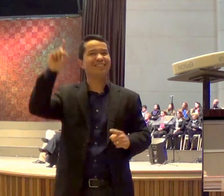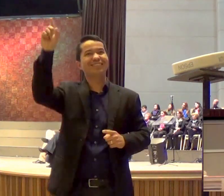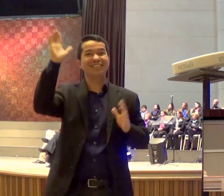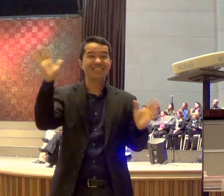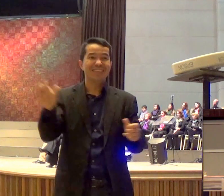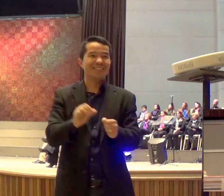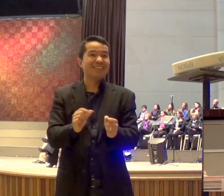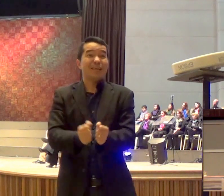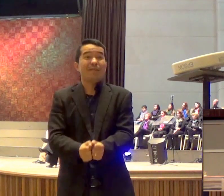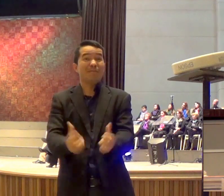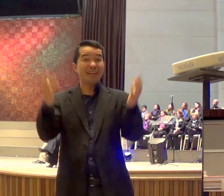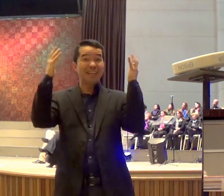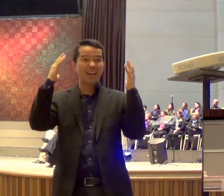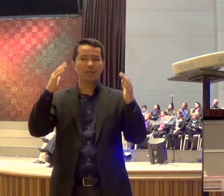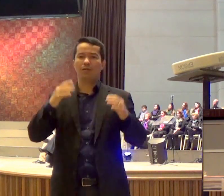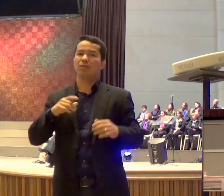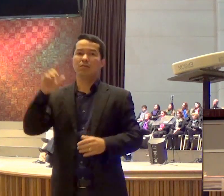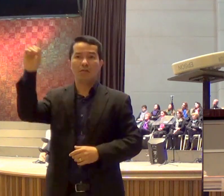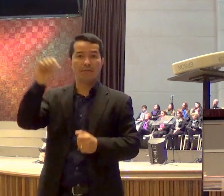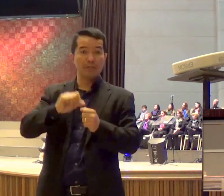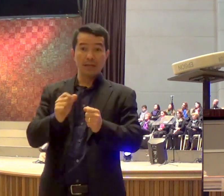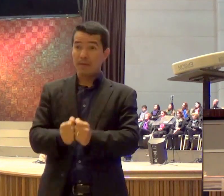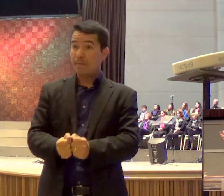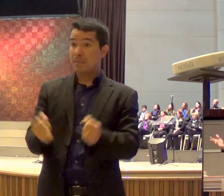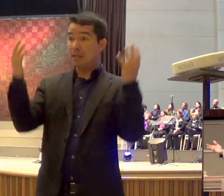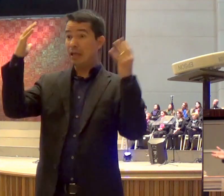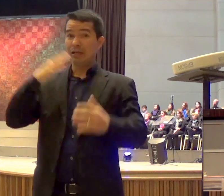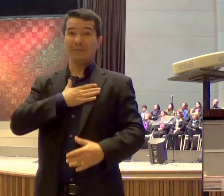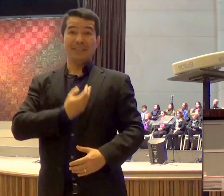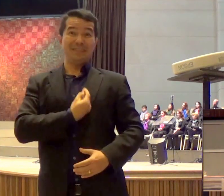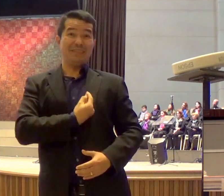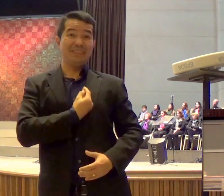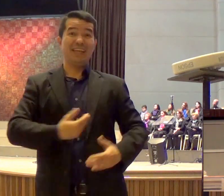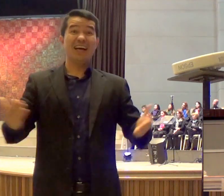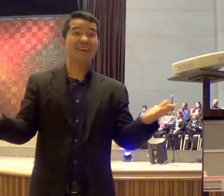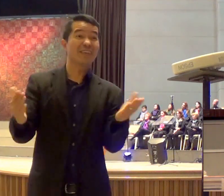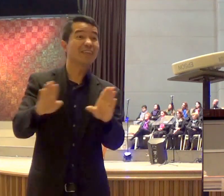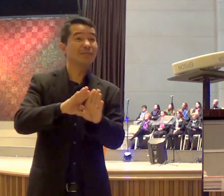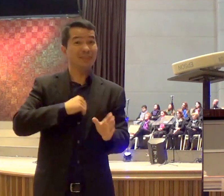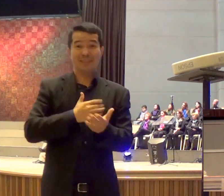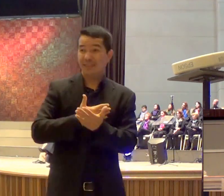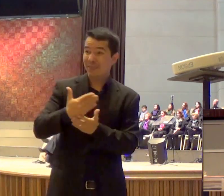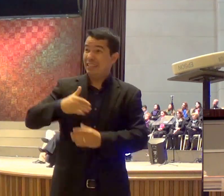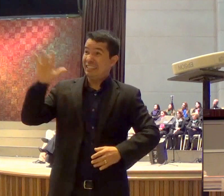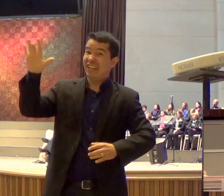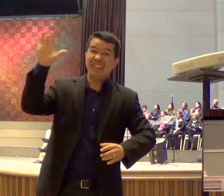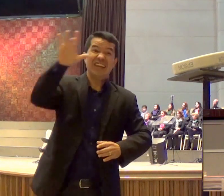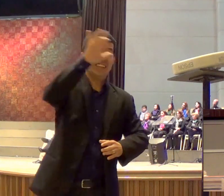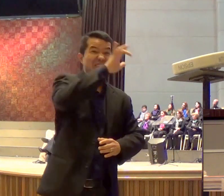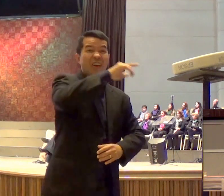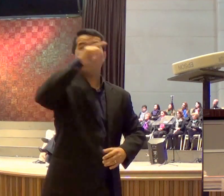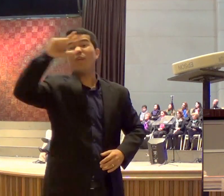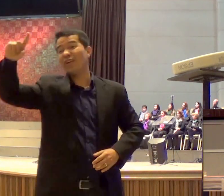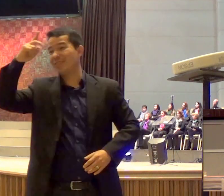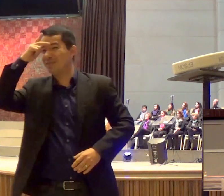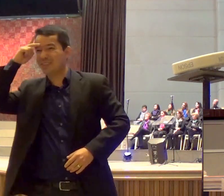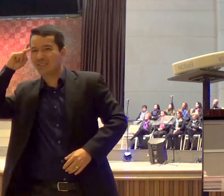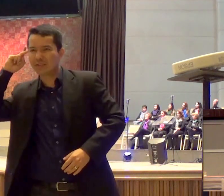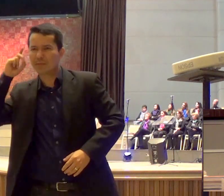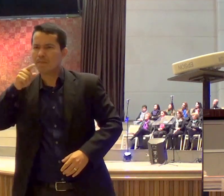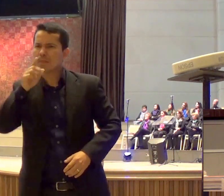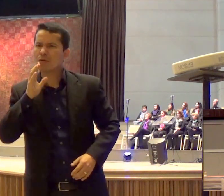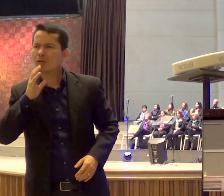Deus fez um milagre da minha vida e essa benção tem se multiplicado na vida de outras pessoas lá em Jeremias 1